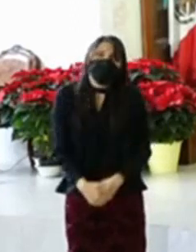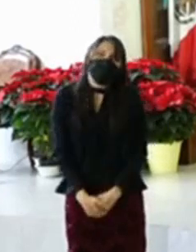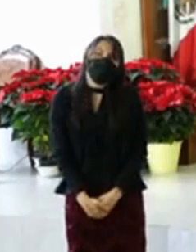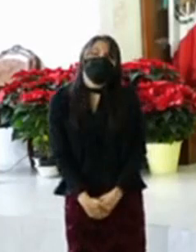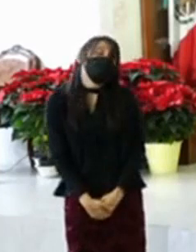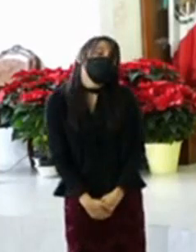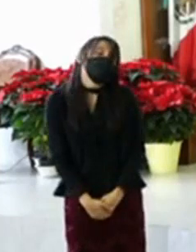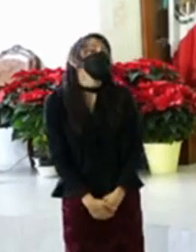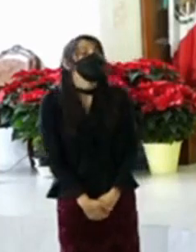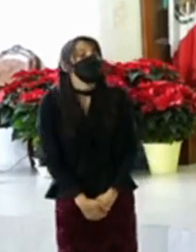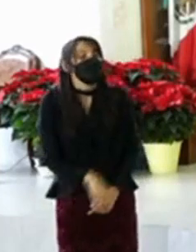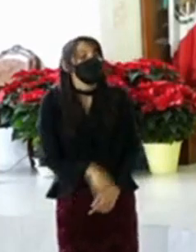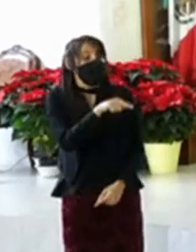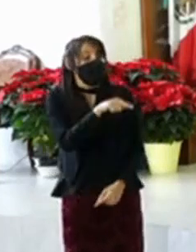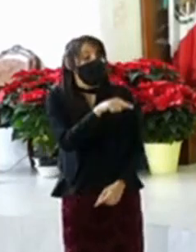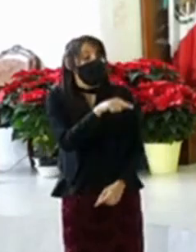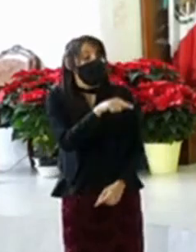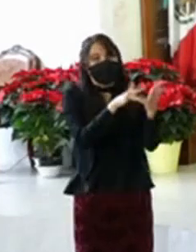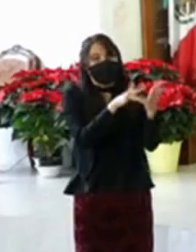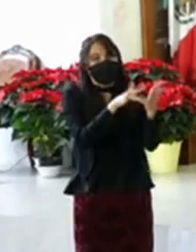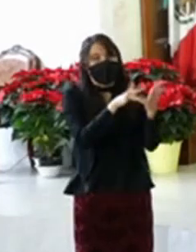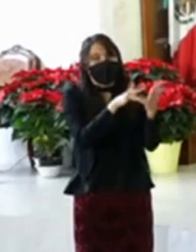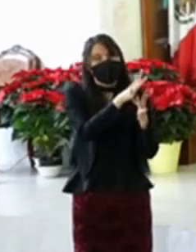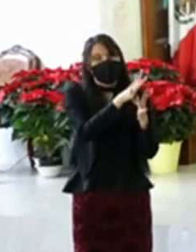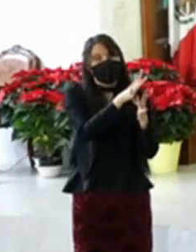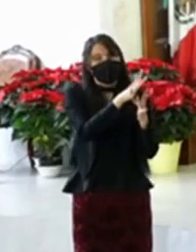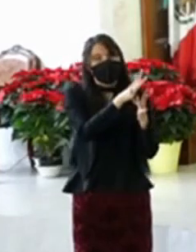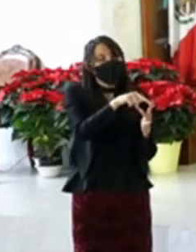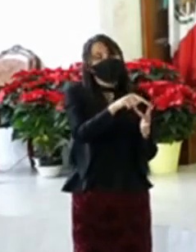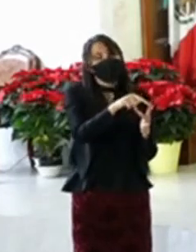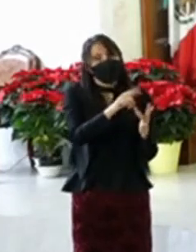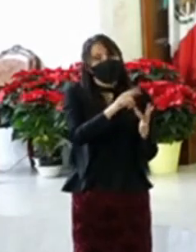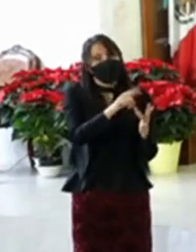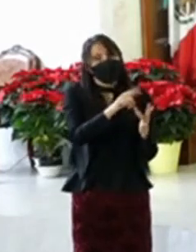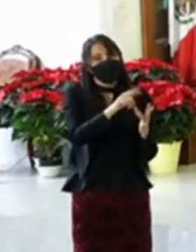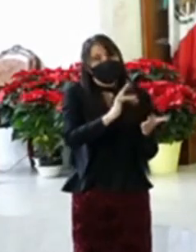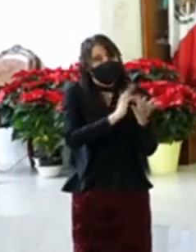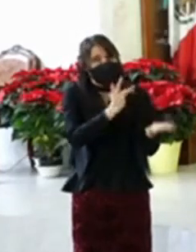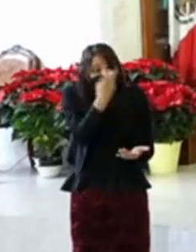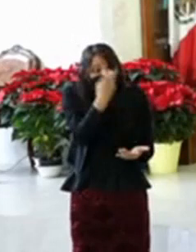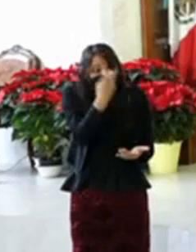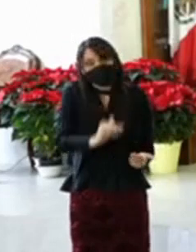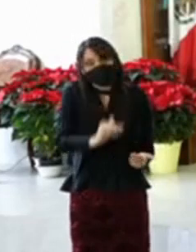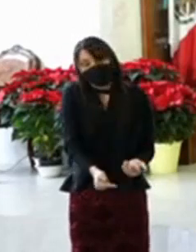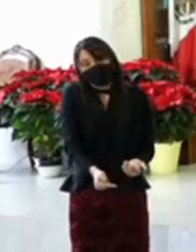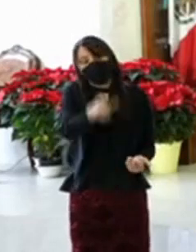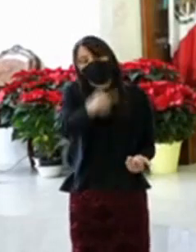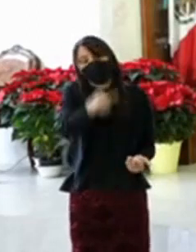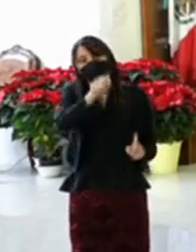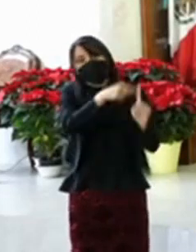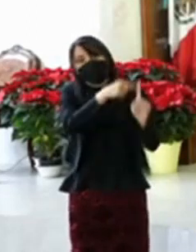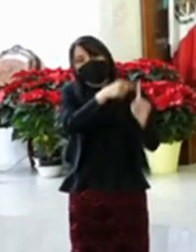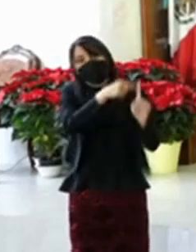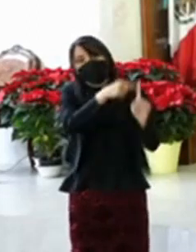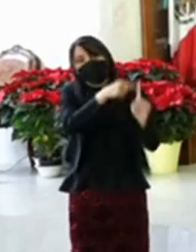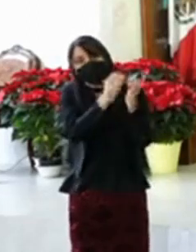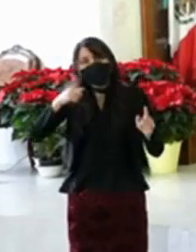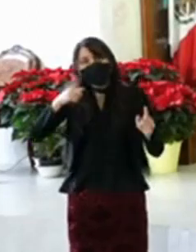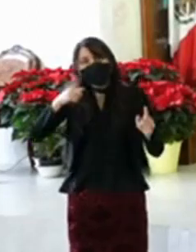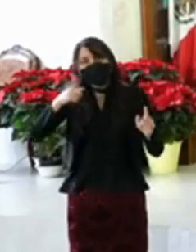Gracias al nacimiento de nuestro Señor Jesucristo, que celebraremos, pero que siempre hay que